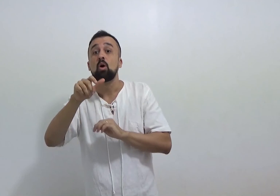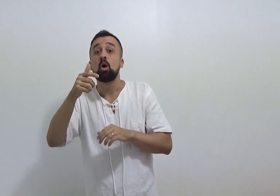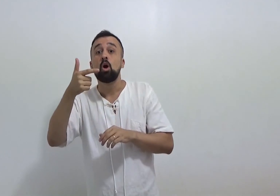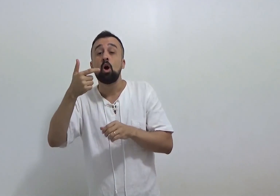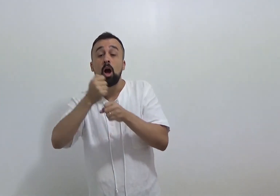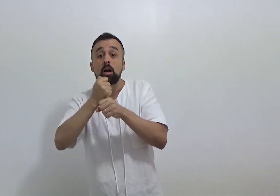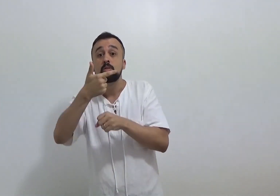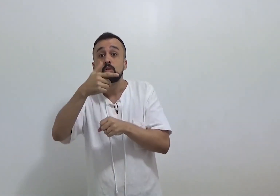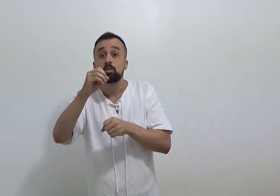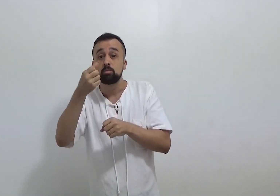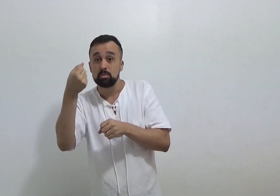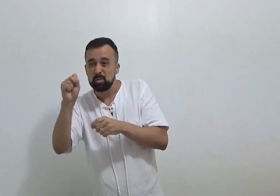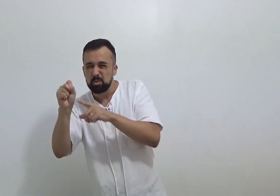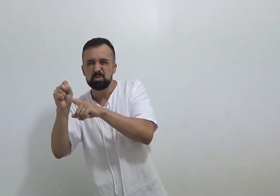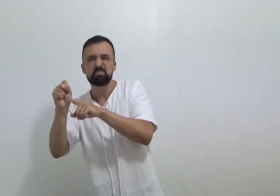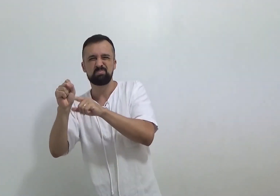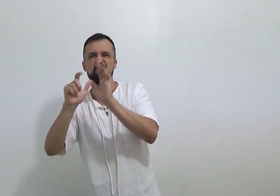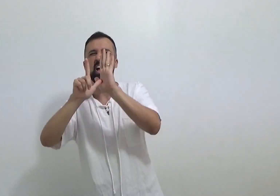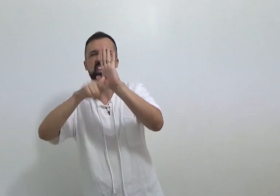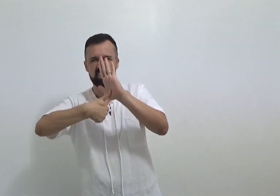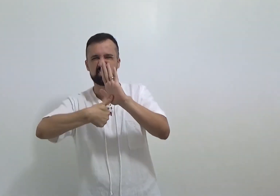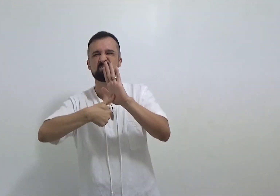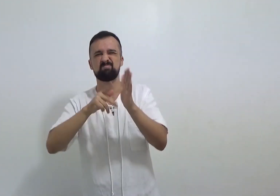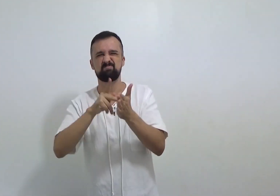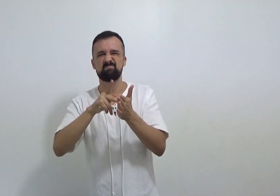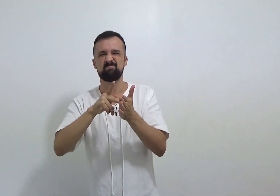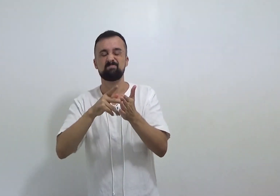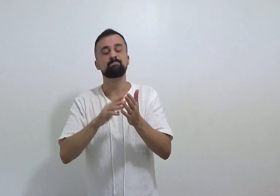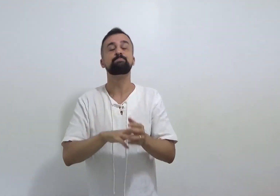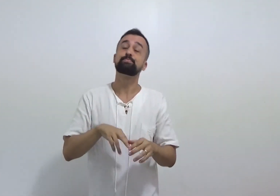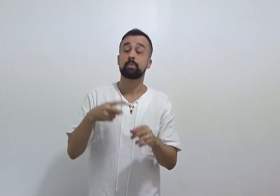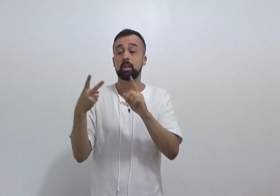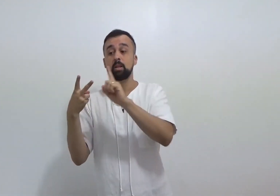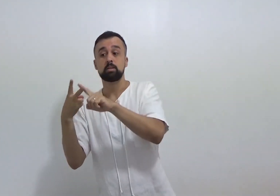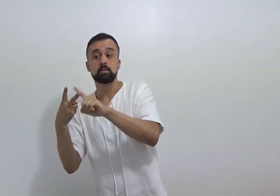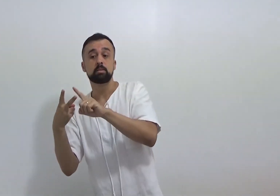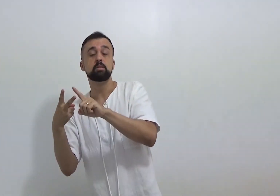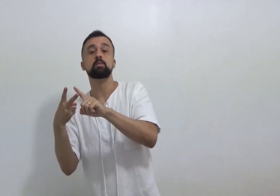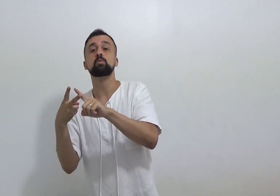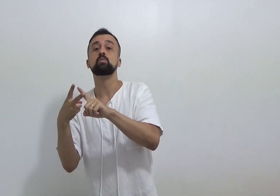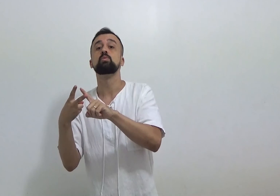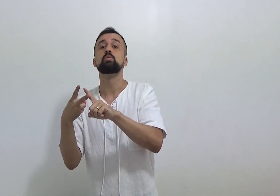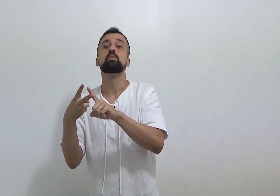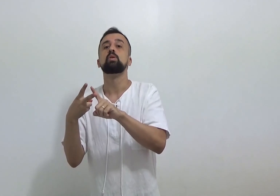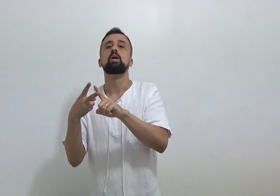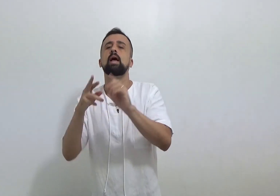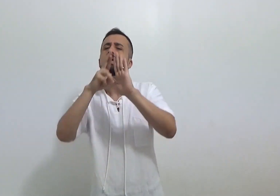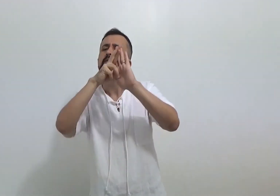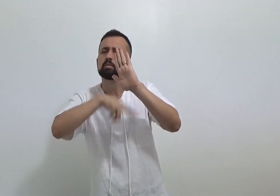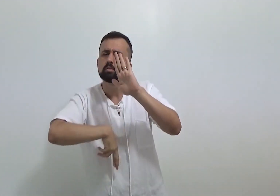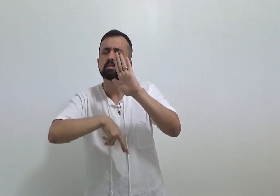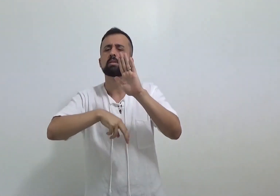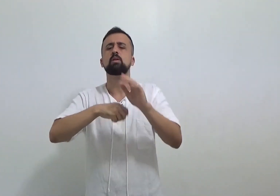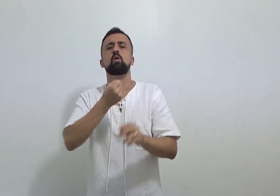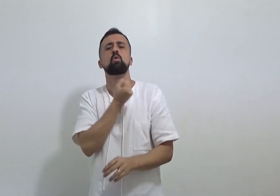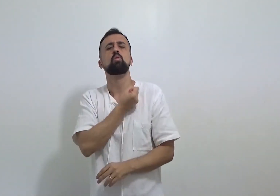É 2008, bem atrasado, não é mesmo? O segundo documento